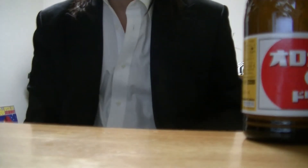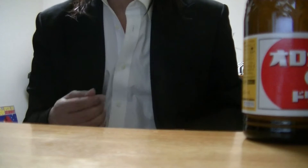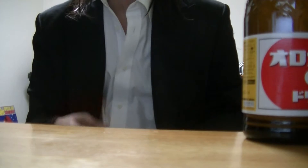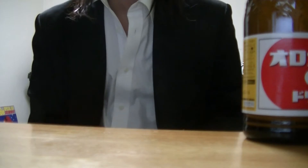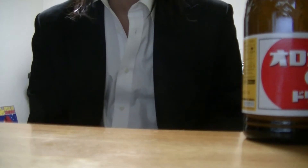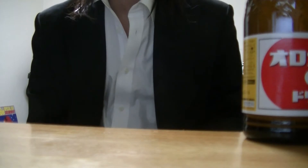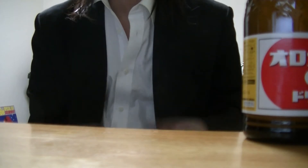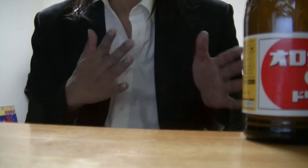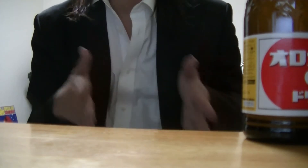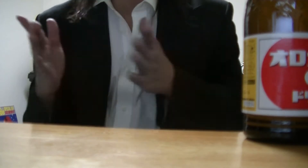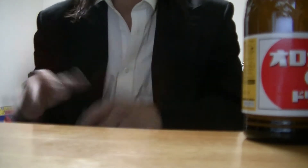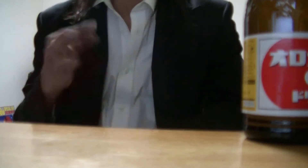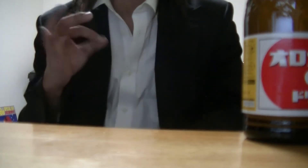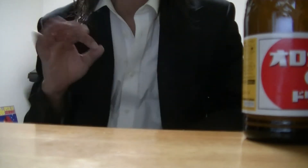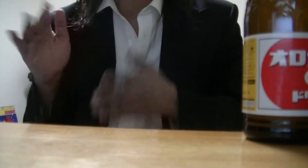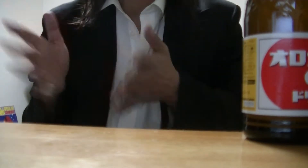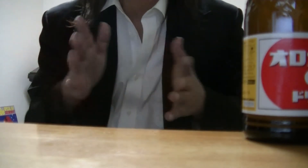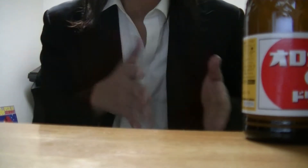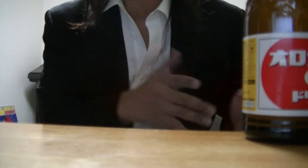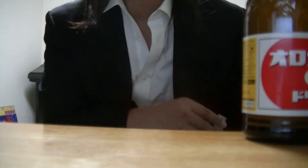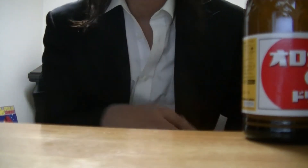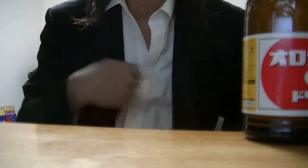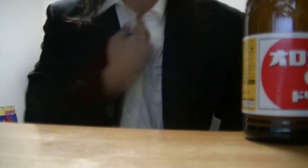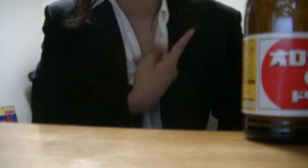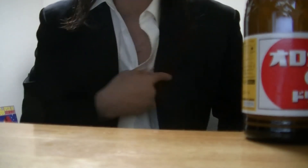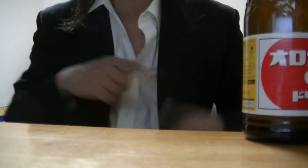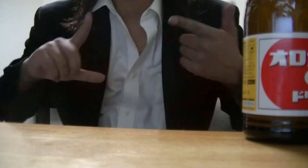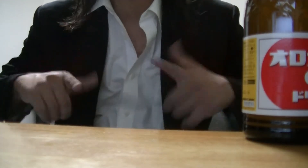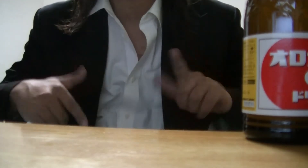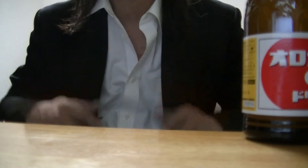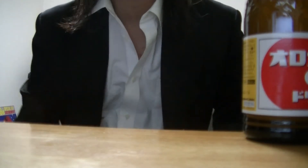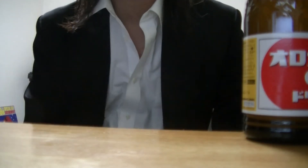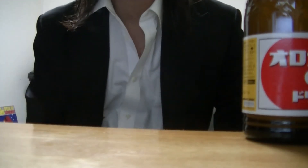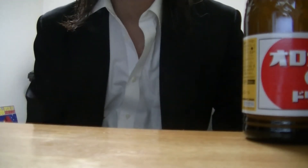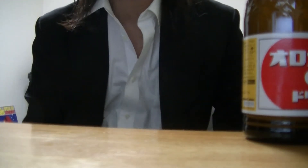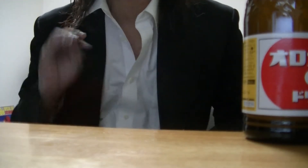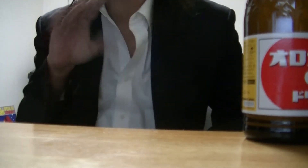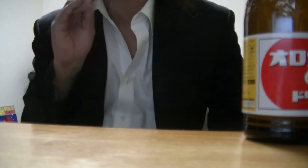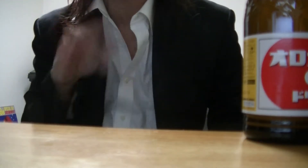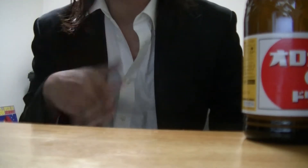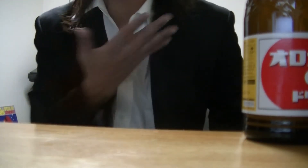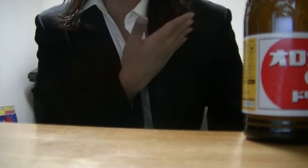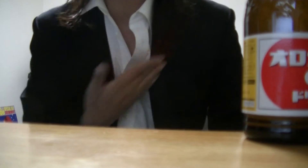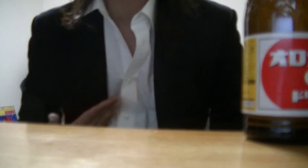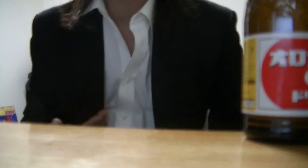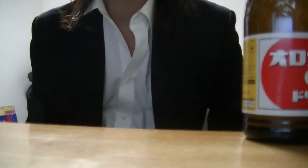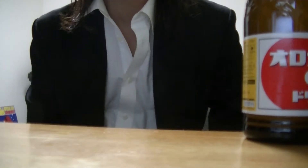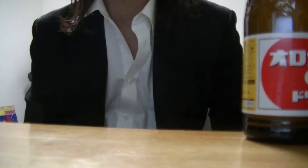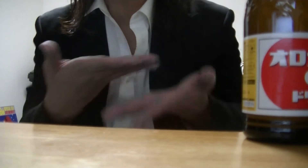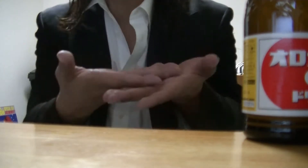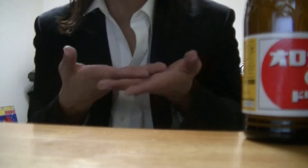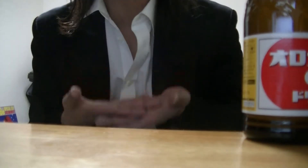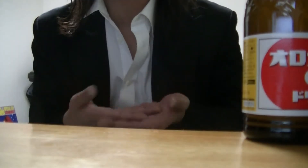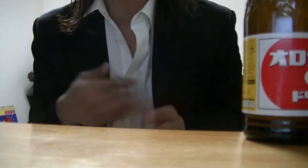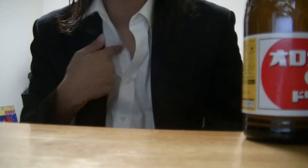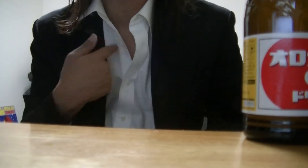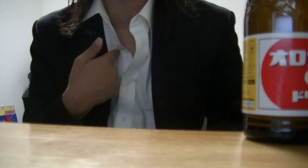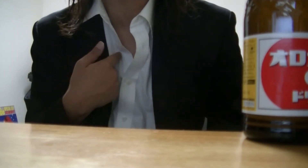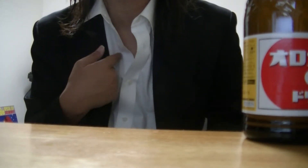金の流れが操作してるんで、人間の心の問題じゃないので、それわーわー言ってもしゃあないので、受け取り側の私たちがそのことを知っ